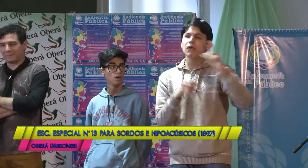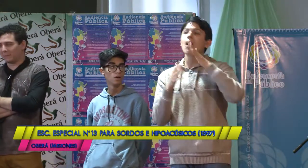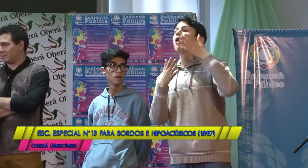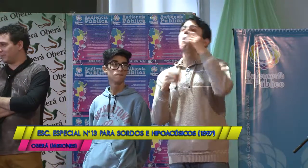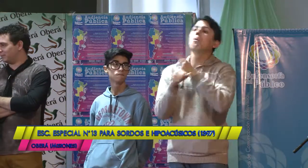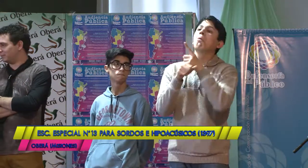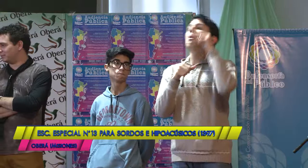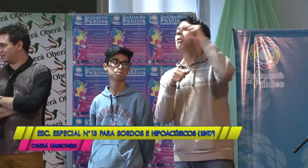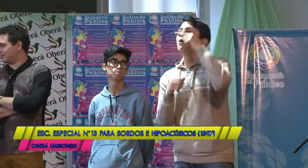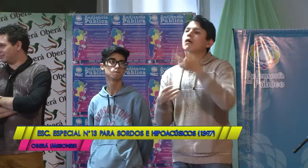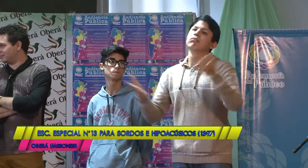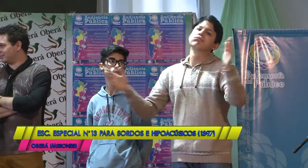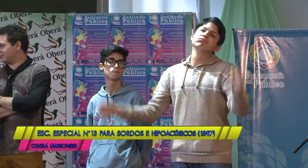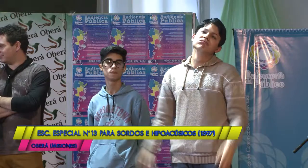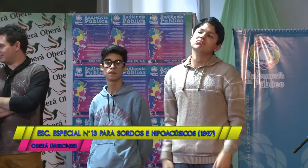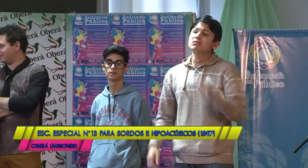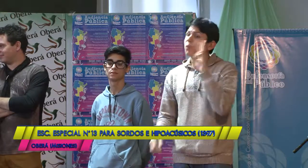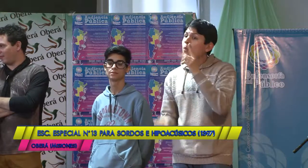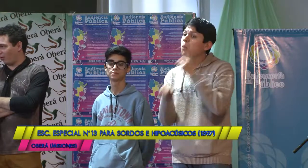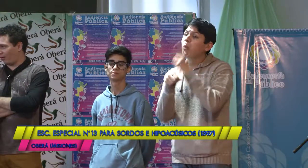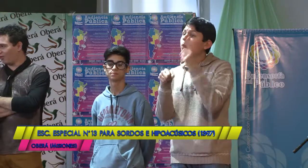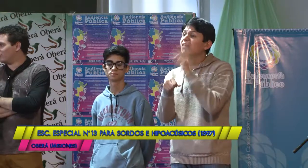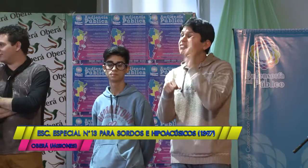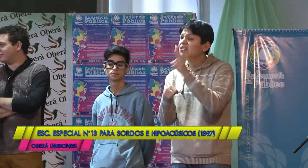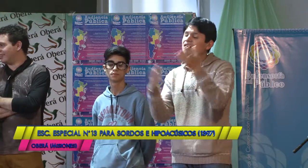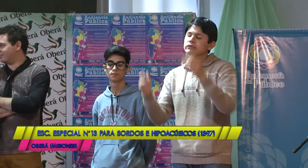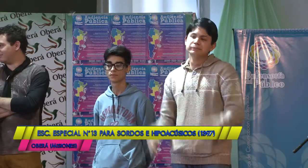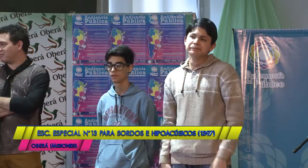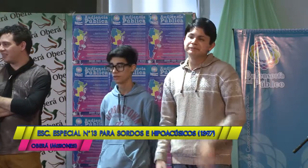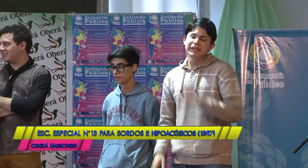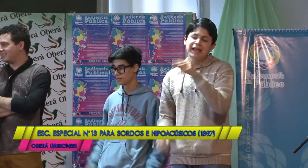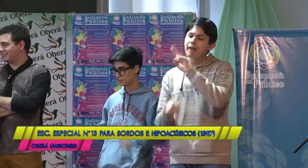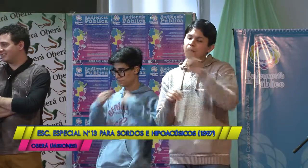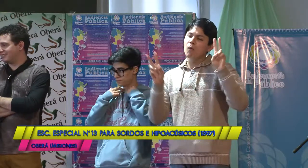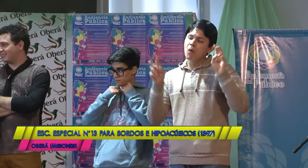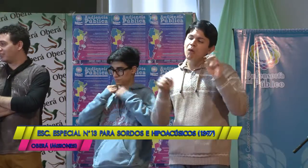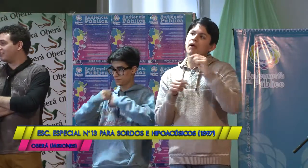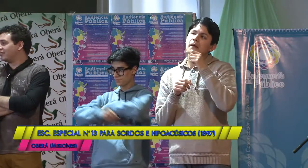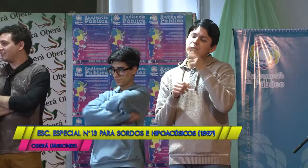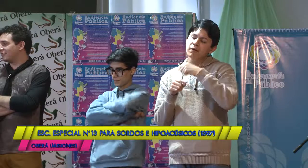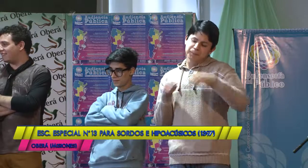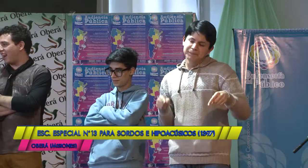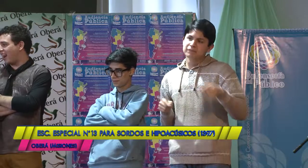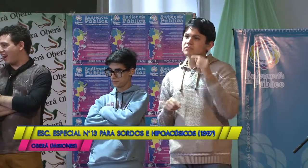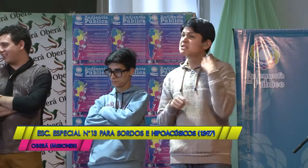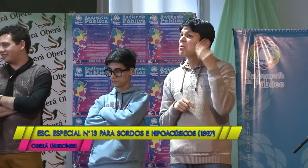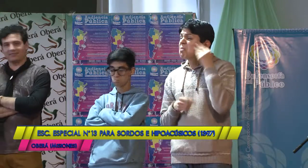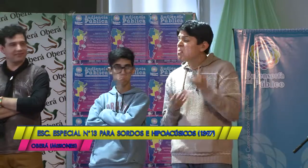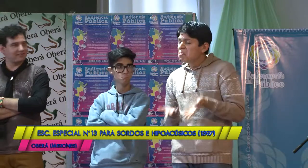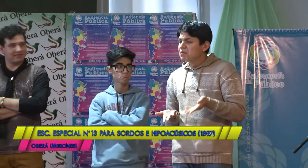hay, a veces pasan muy rápido o pasan cosas por delante del wipe y no podemos terminar de entenderlo.